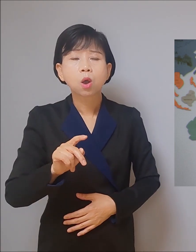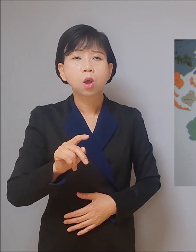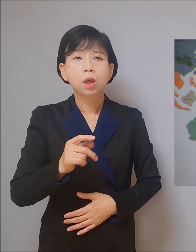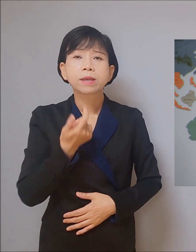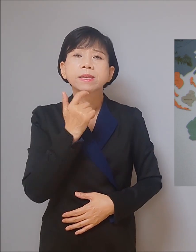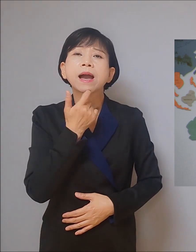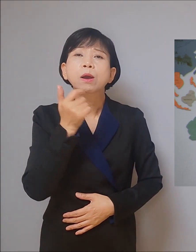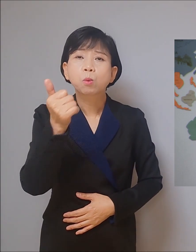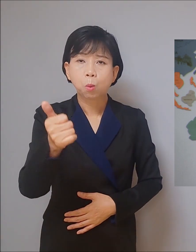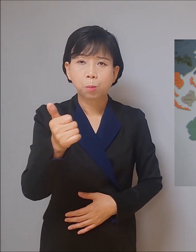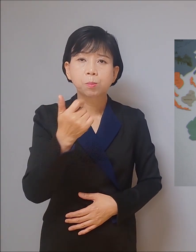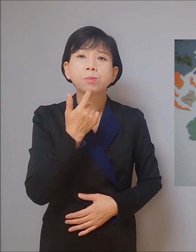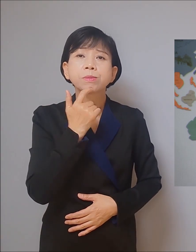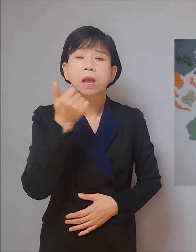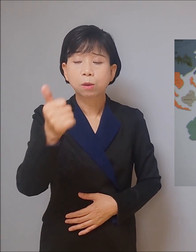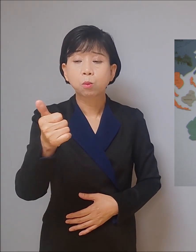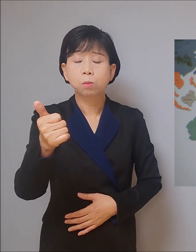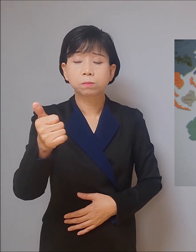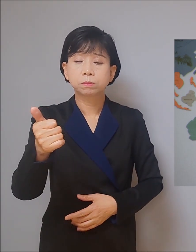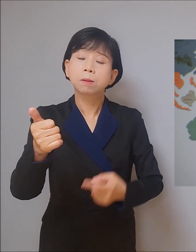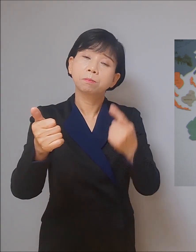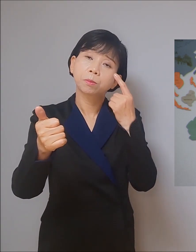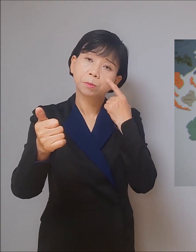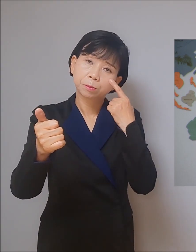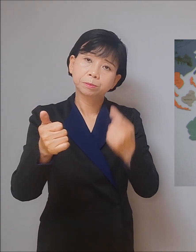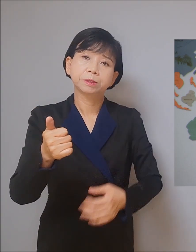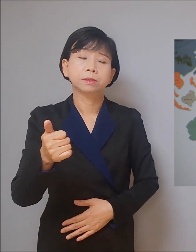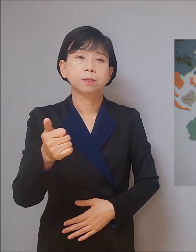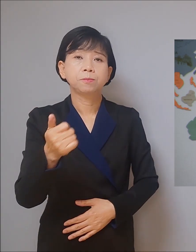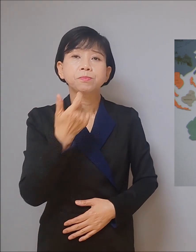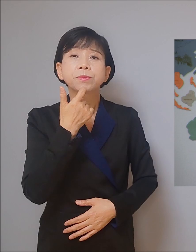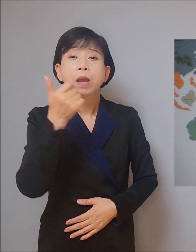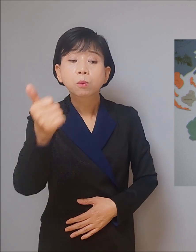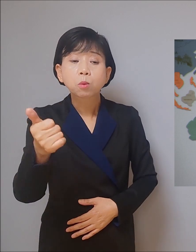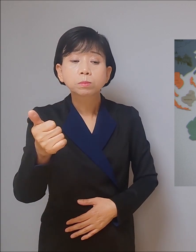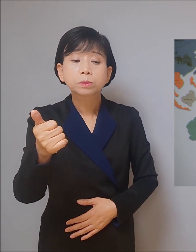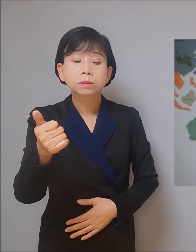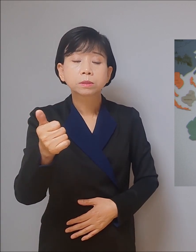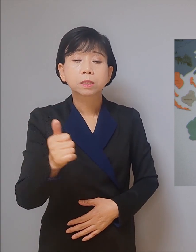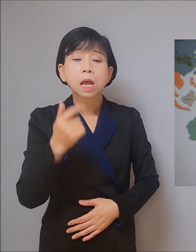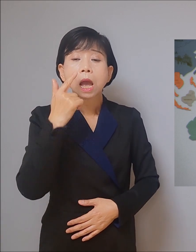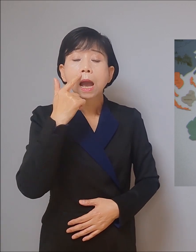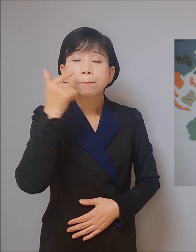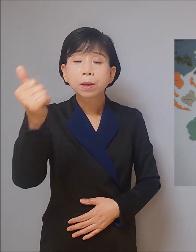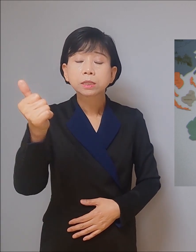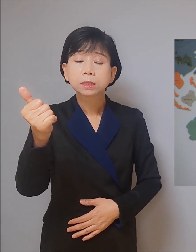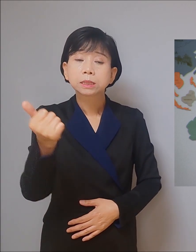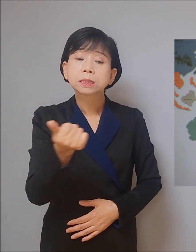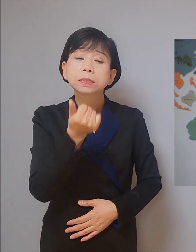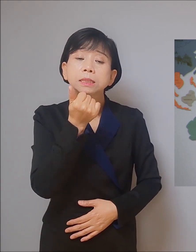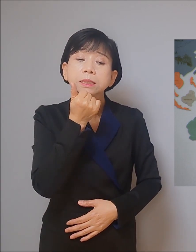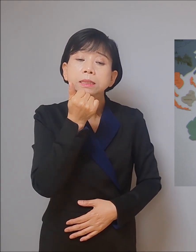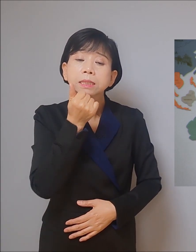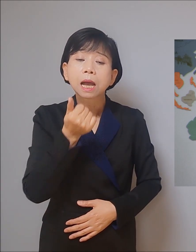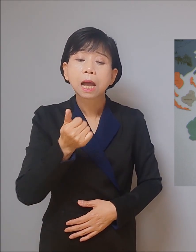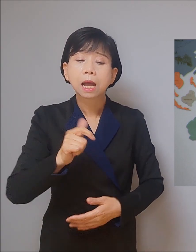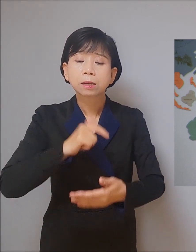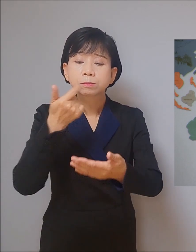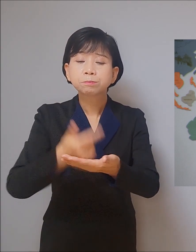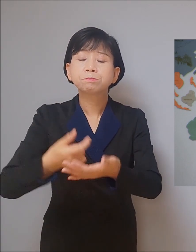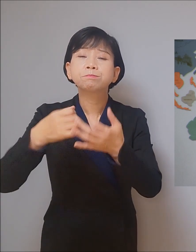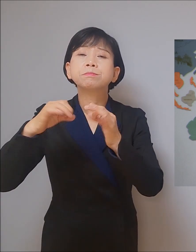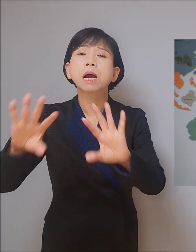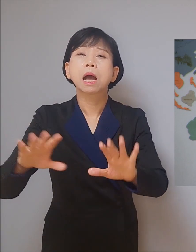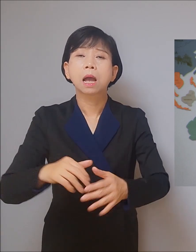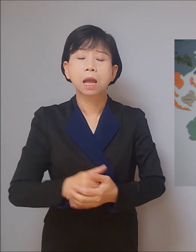나중에 이름이 이스라엘로 바뀌잖아요. 야곱은 아버지 이삭을 속이고 형 에서도 속입니다.